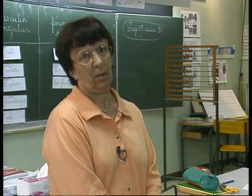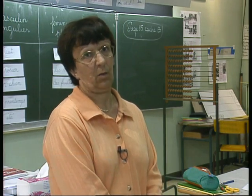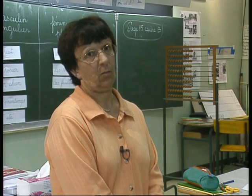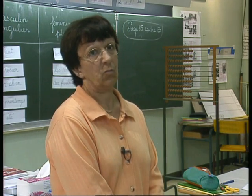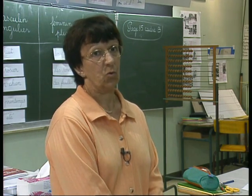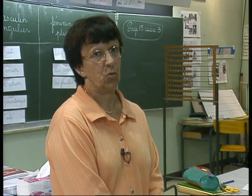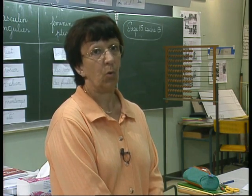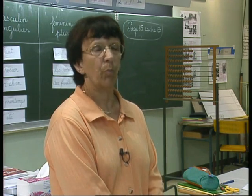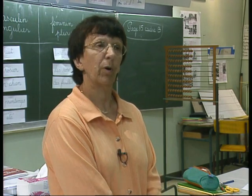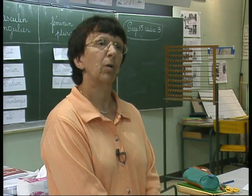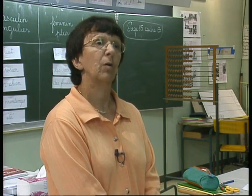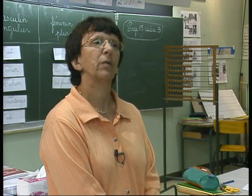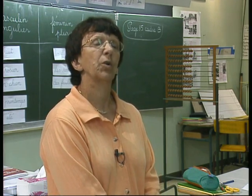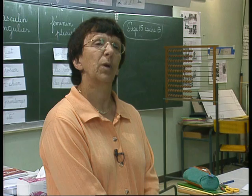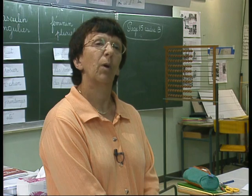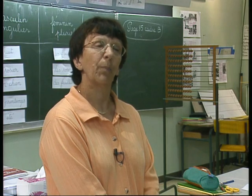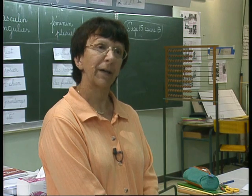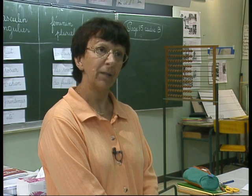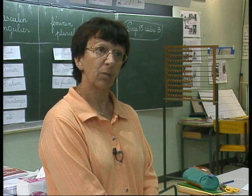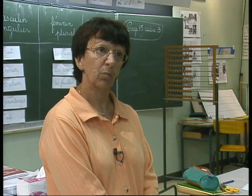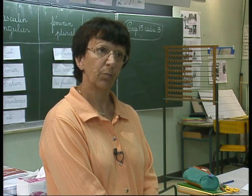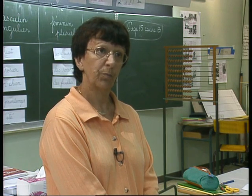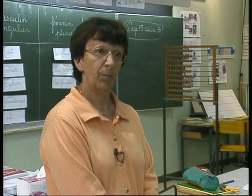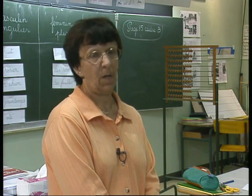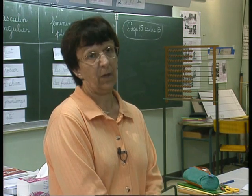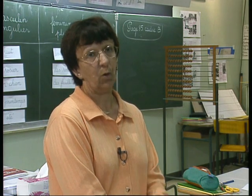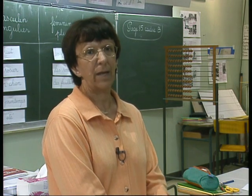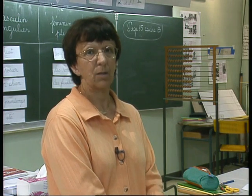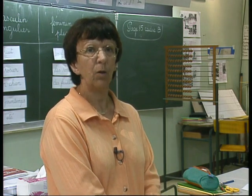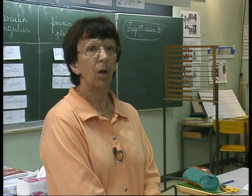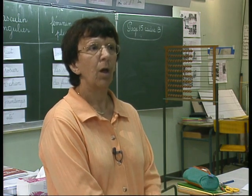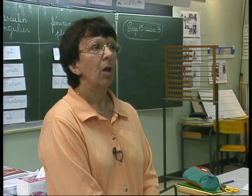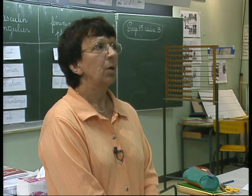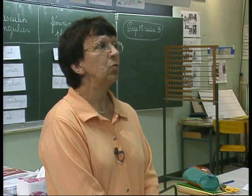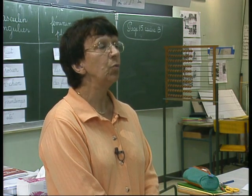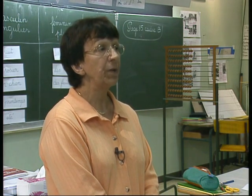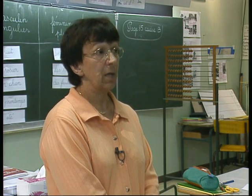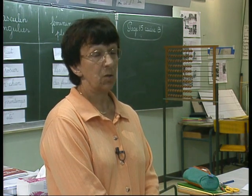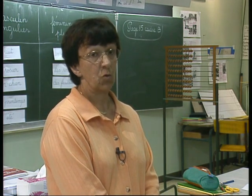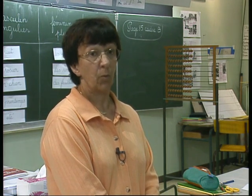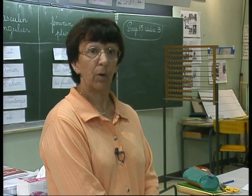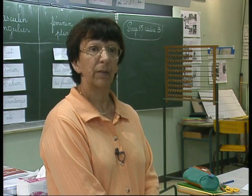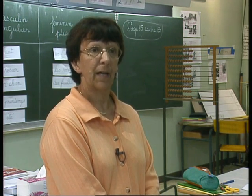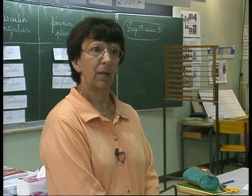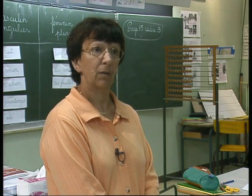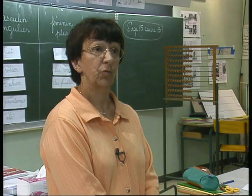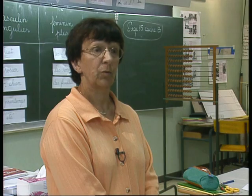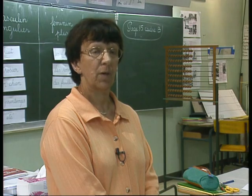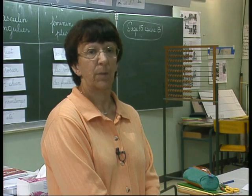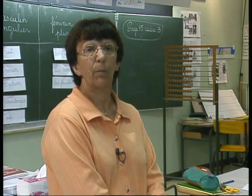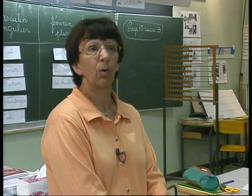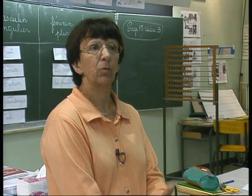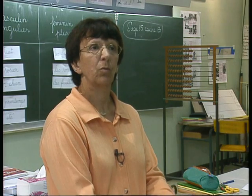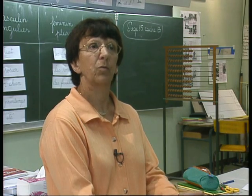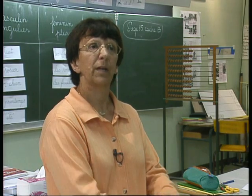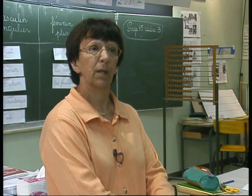bien, je reprends éventuellement après, avec Colas seul, ou bien je demande à